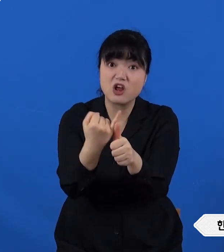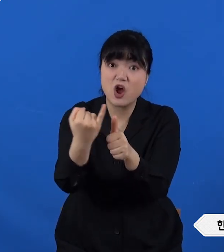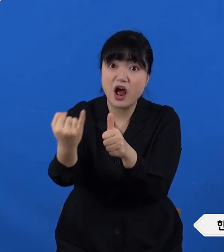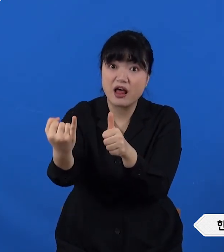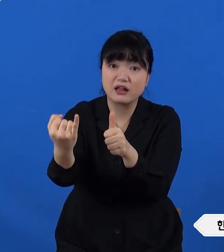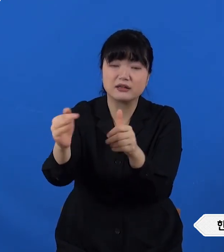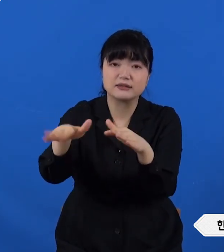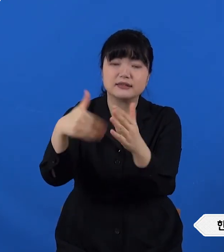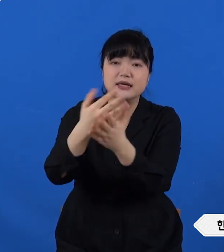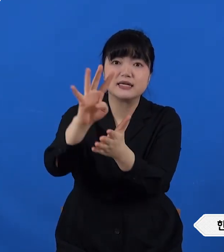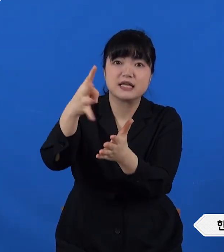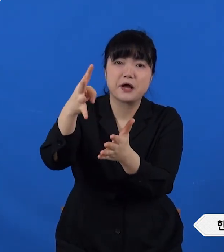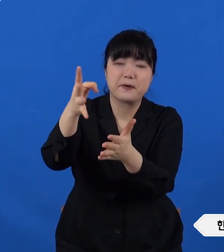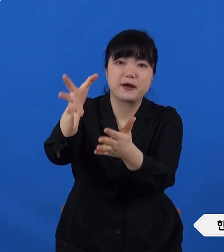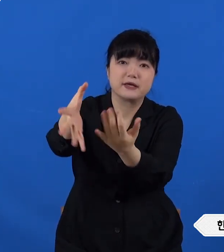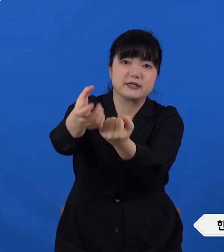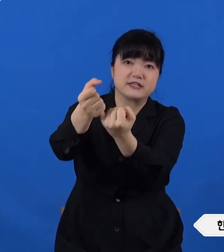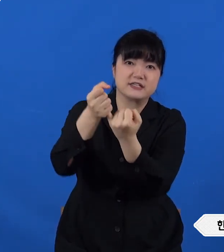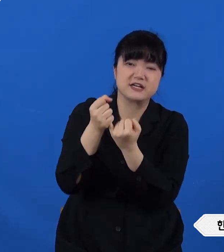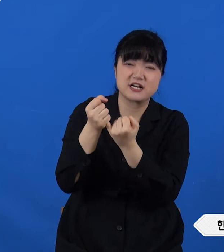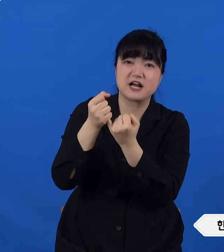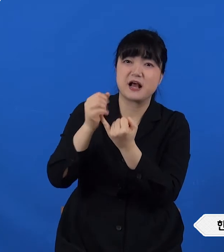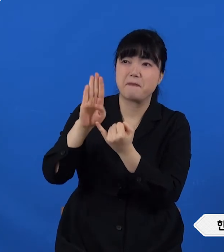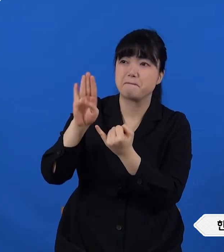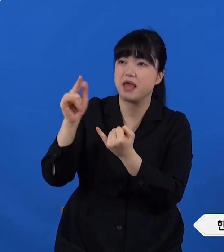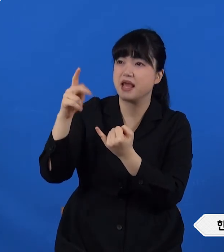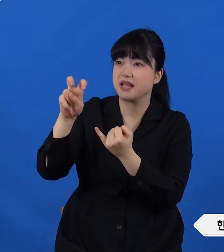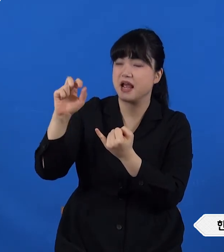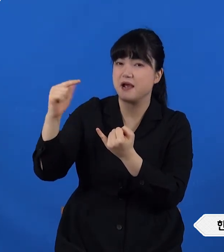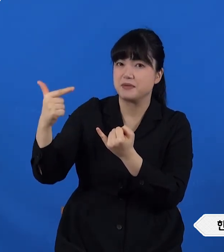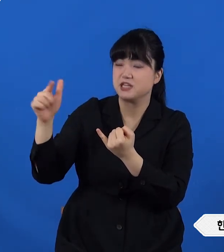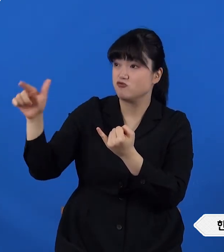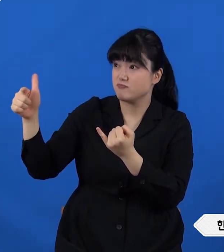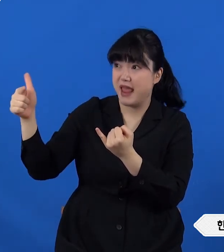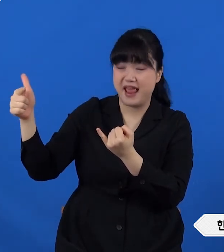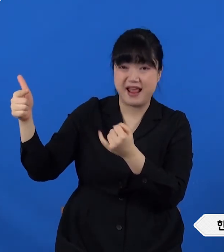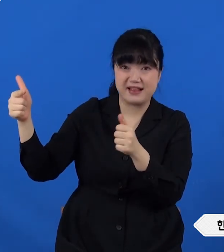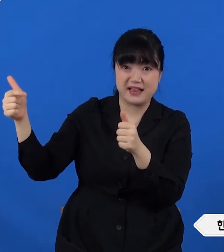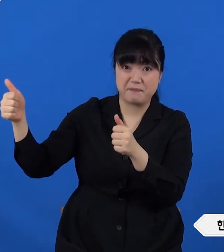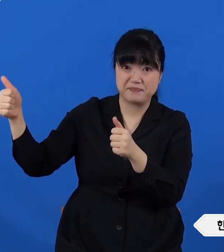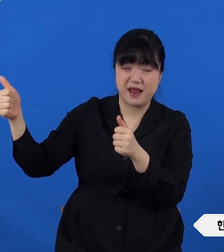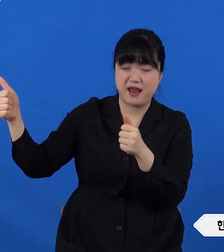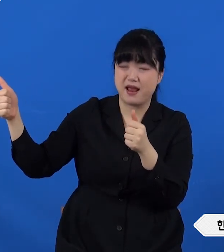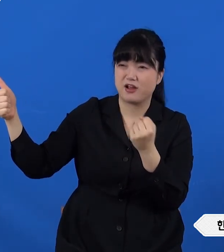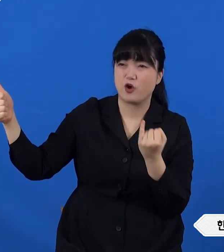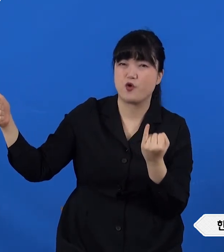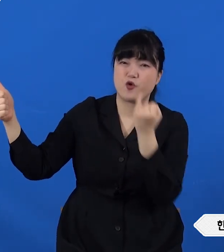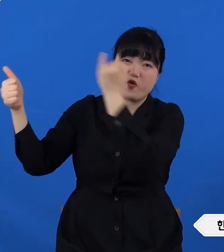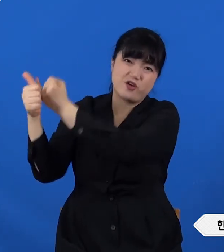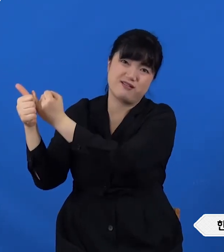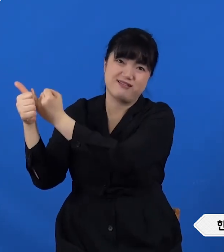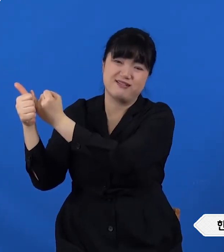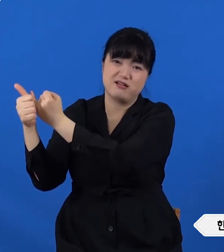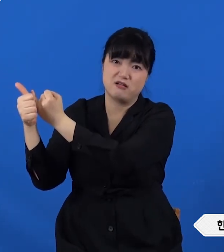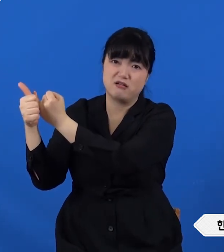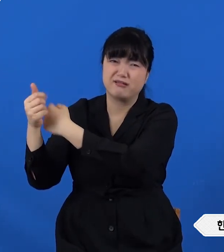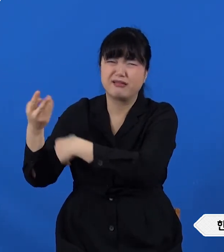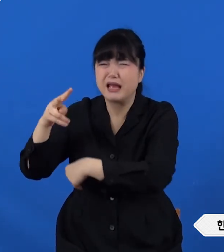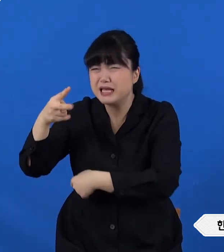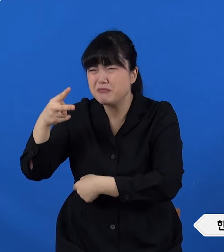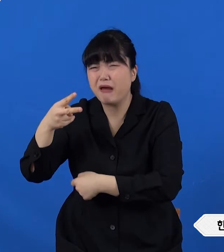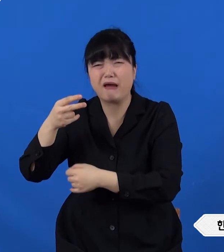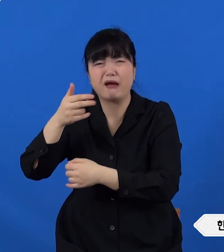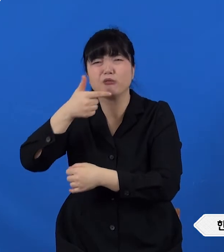400명을 얻어가지고 베냐민에게 주었습니다. 그래도 200명이 부족하지요. 그것은